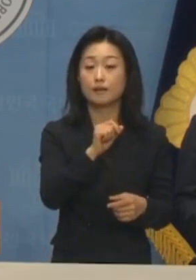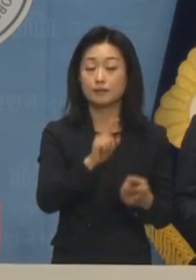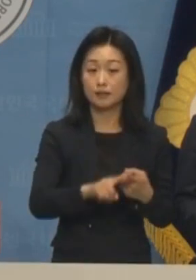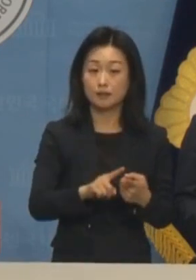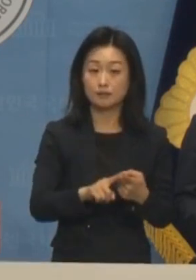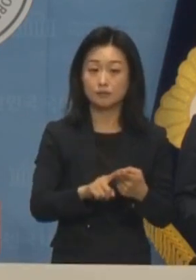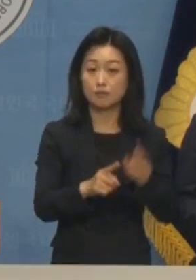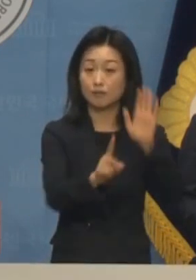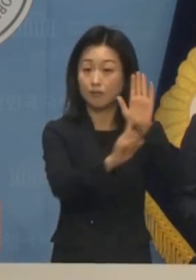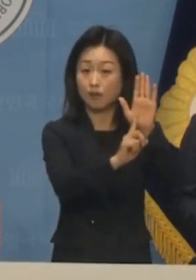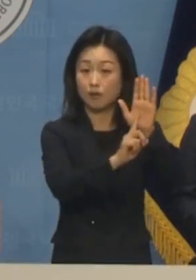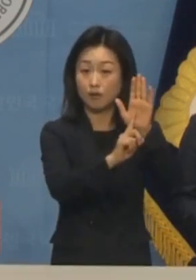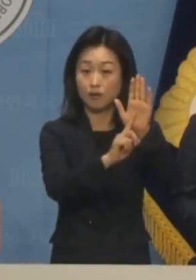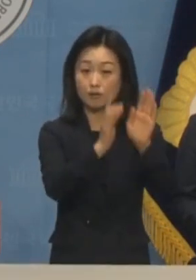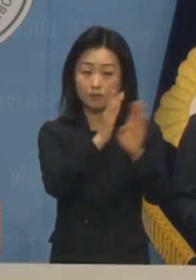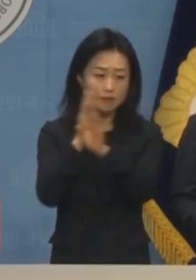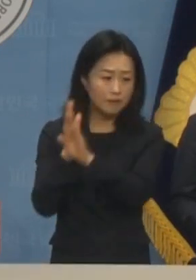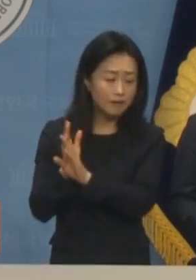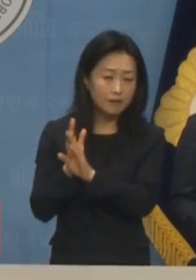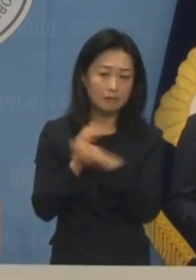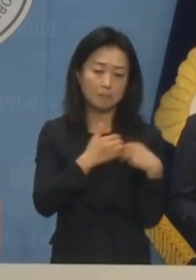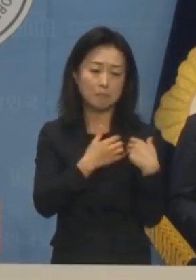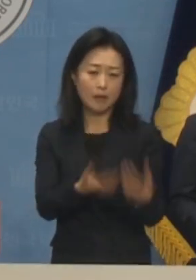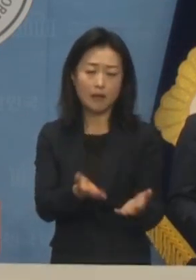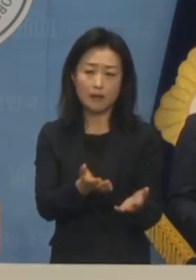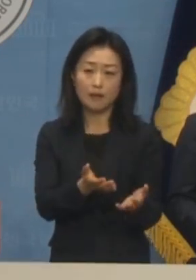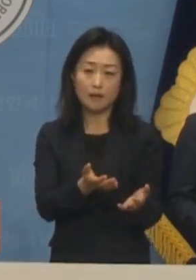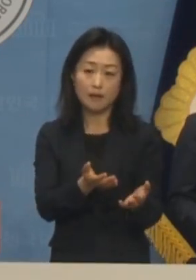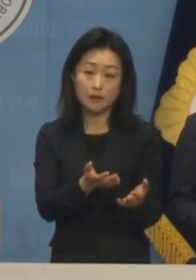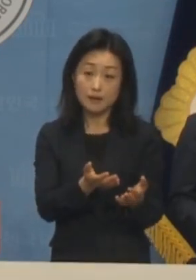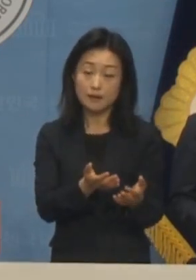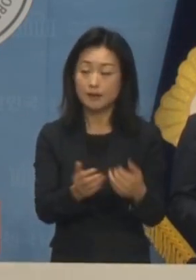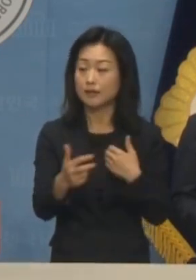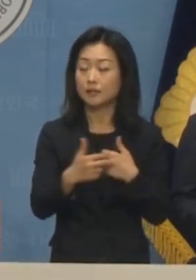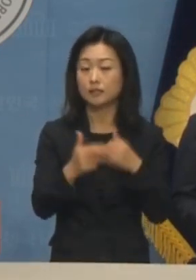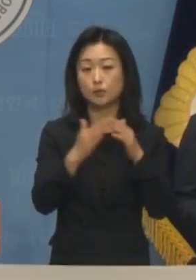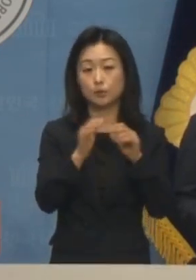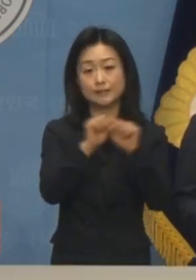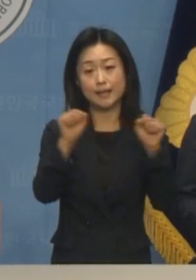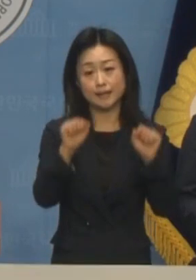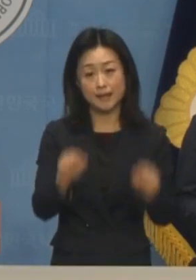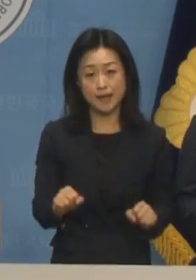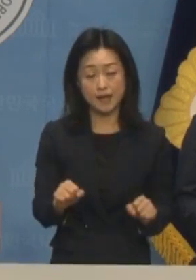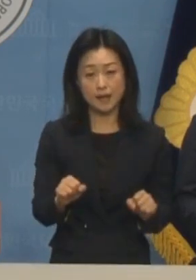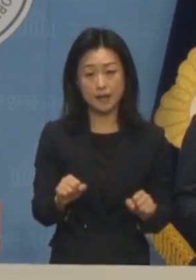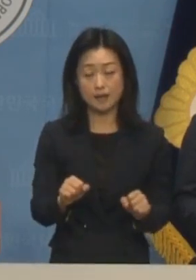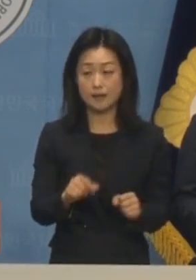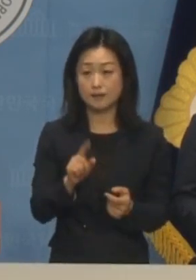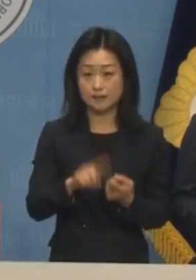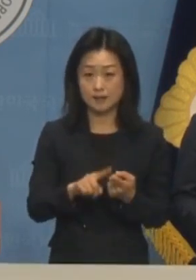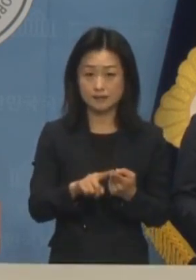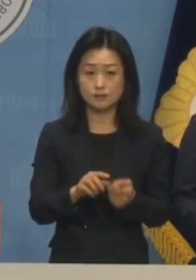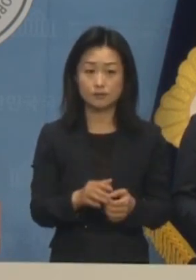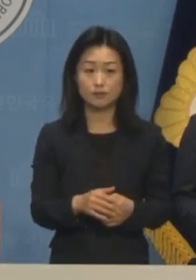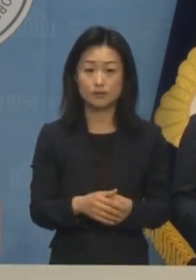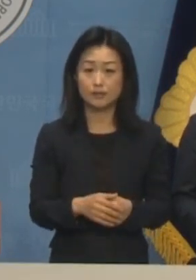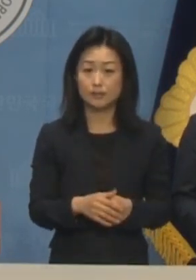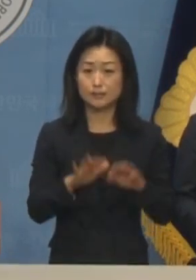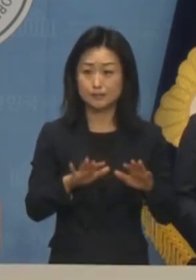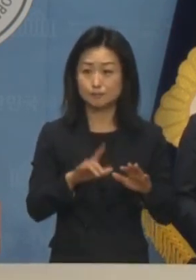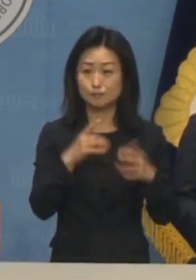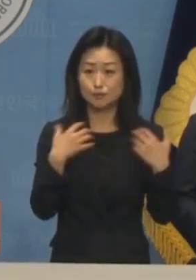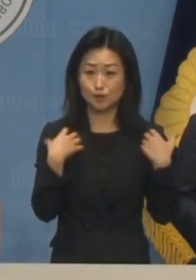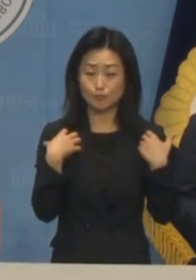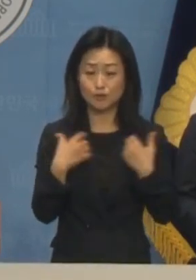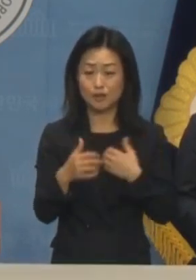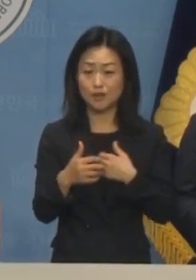있는 정부를 믿고 있다가는 대한민국의 의료 체계는 의대 증원 이전보다 더 나빠질